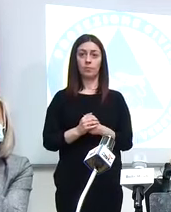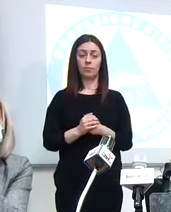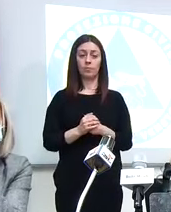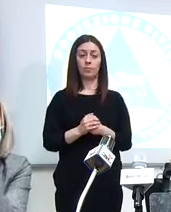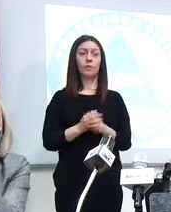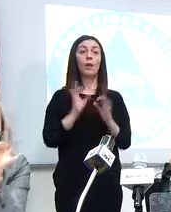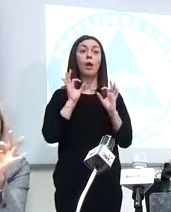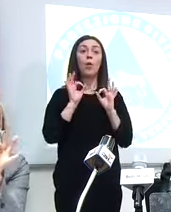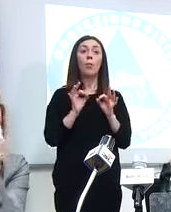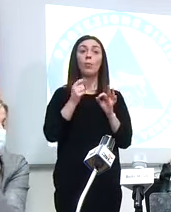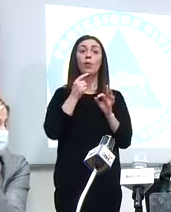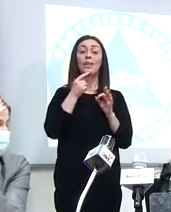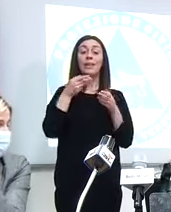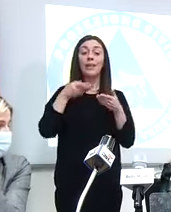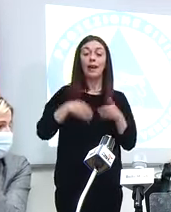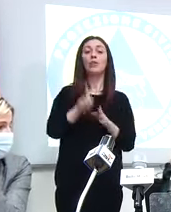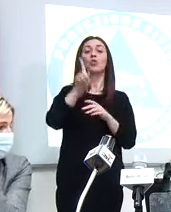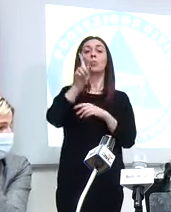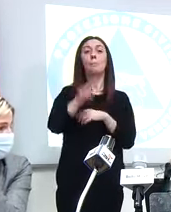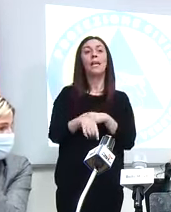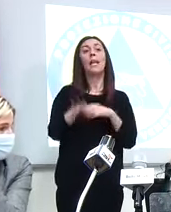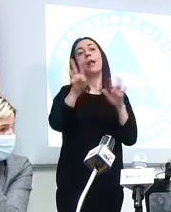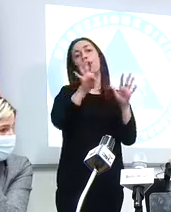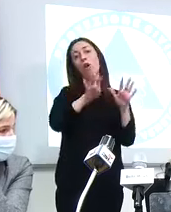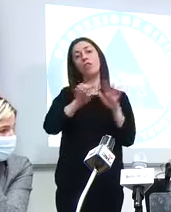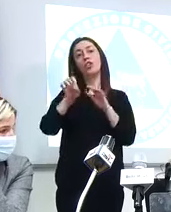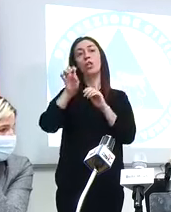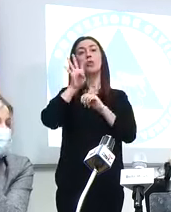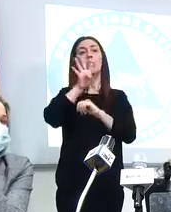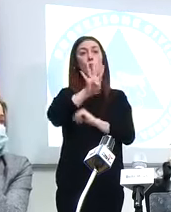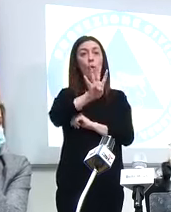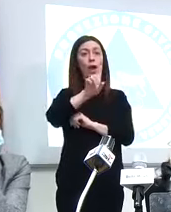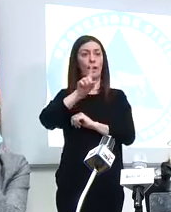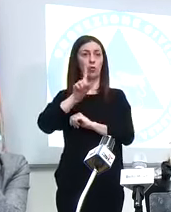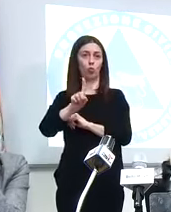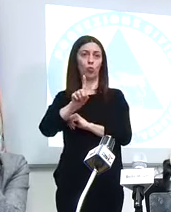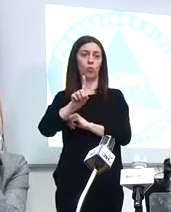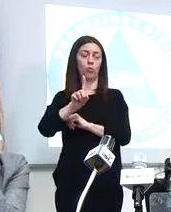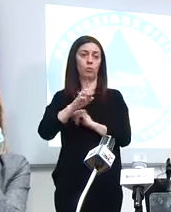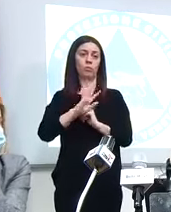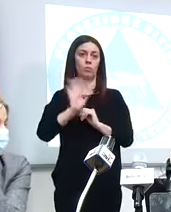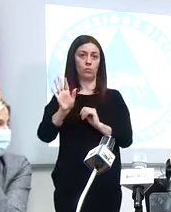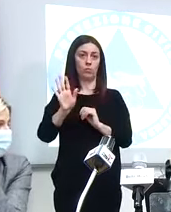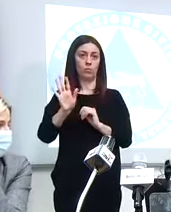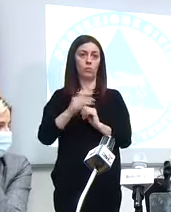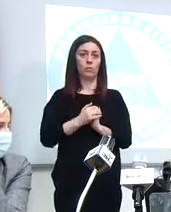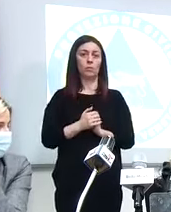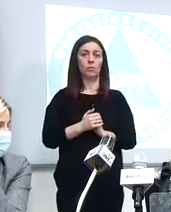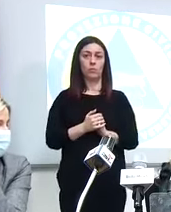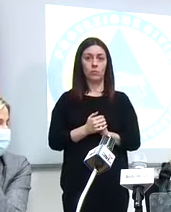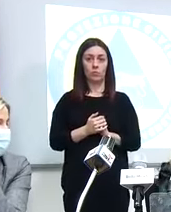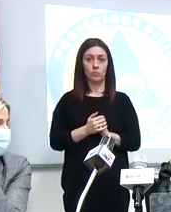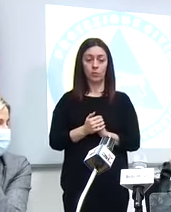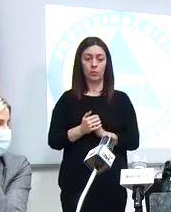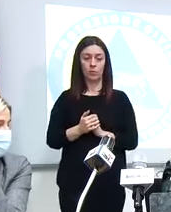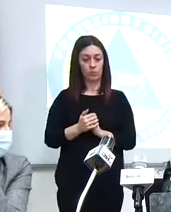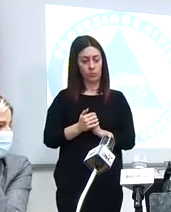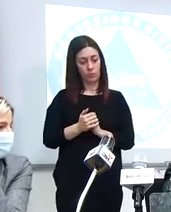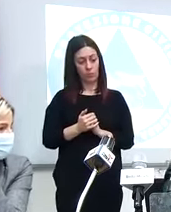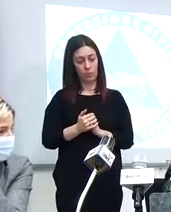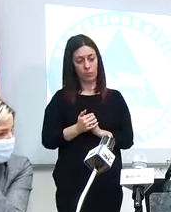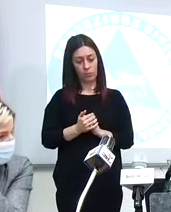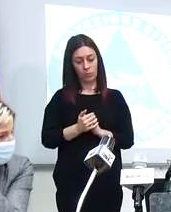Il 41, i nati del 1941. La coorte, la chiamata va sempre fatta